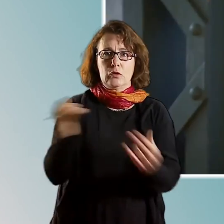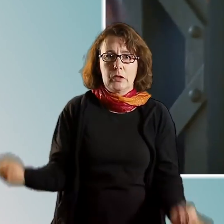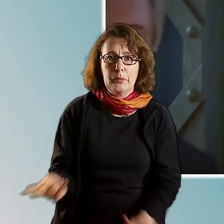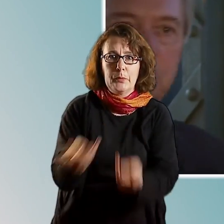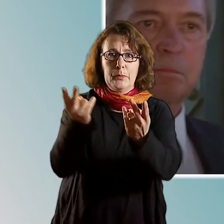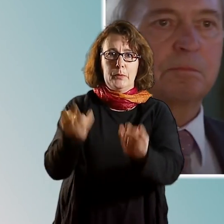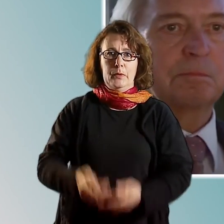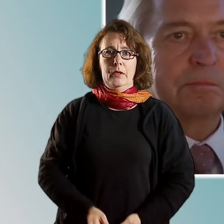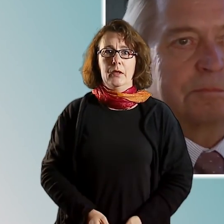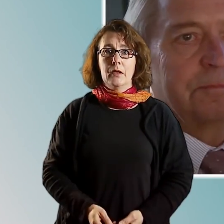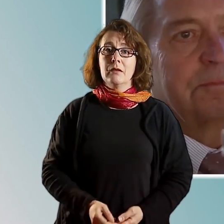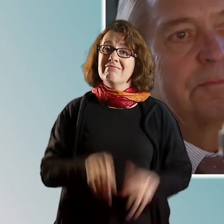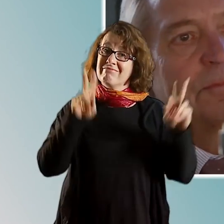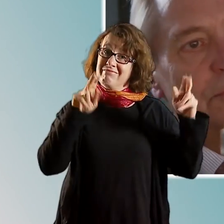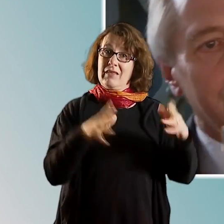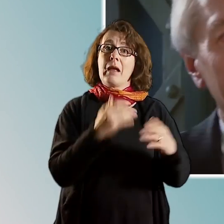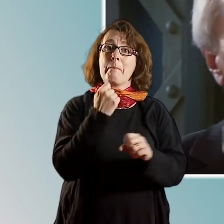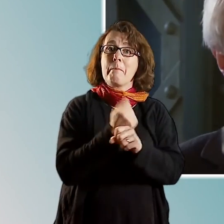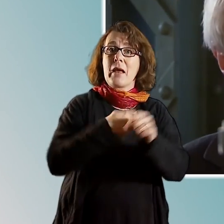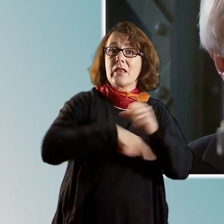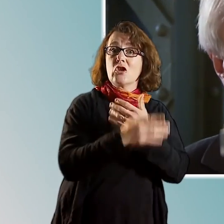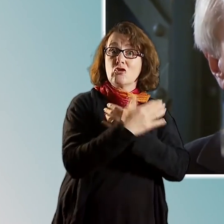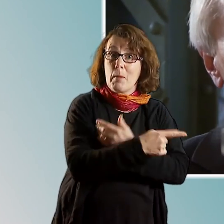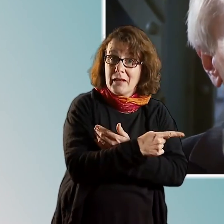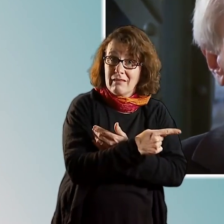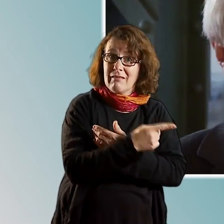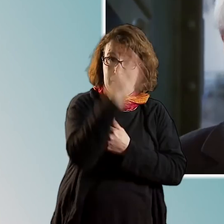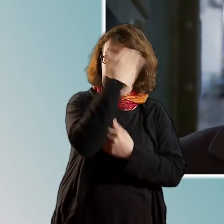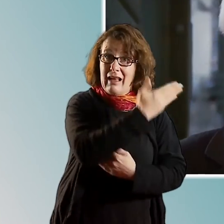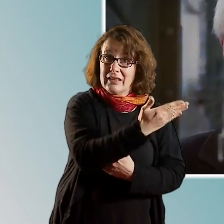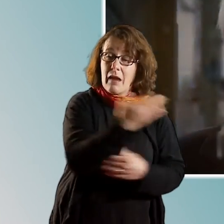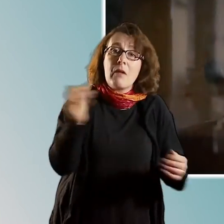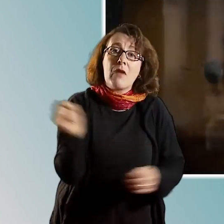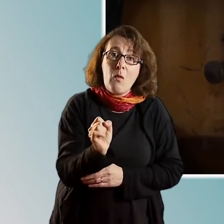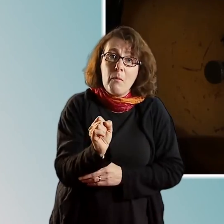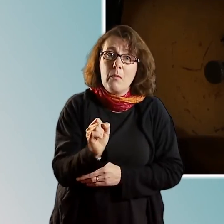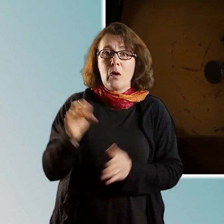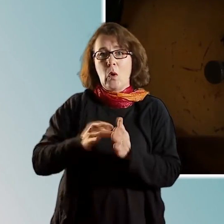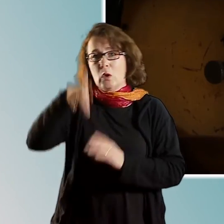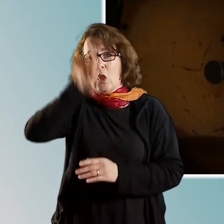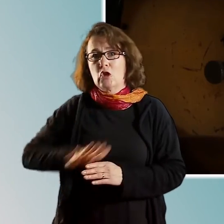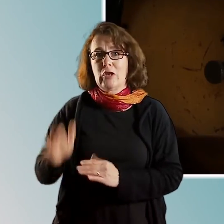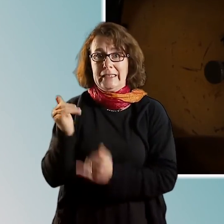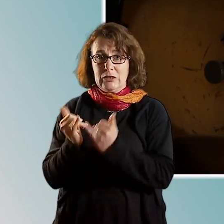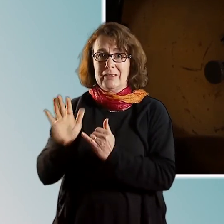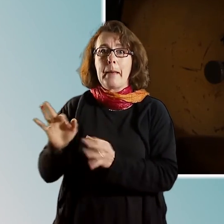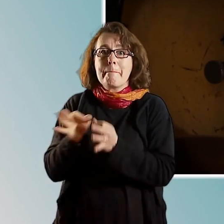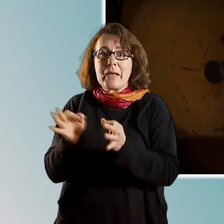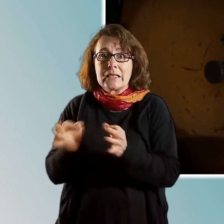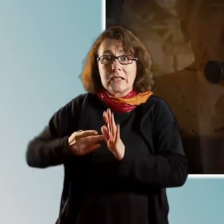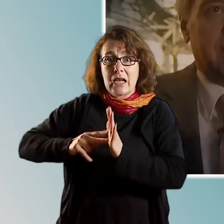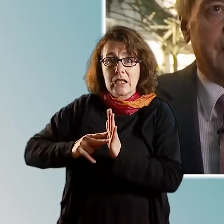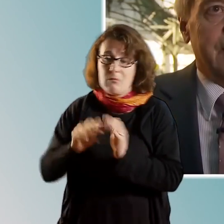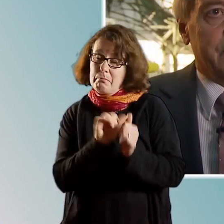voranzubringen. Das Made in Germany hätte nie diesen Ruhm erlangt, wenn nicht die Messtechnik der deutschen Industrie den anderen Ländern